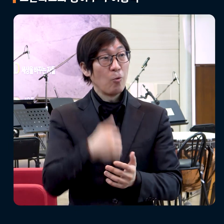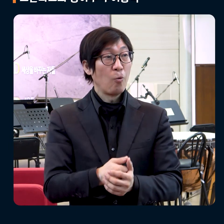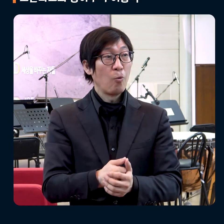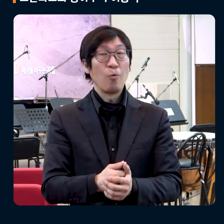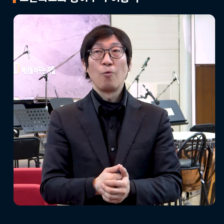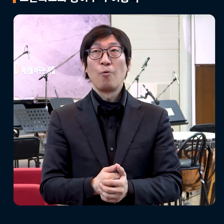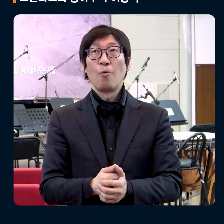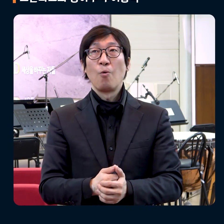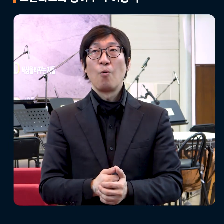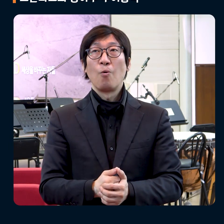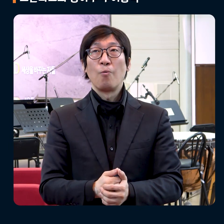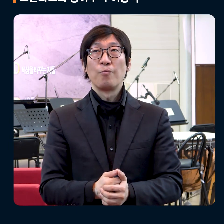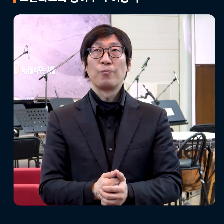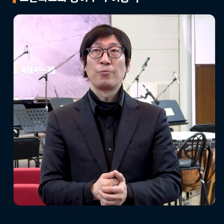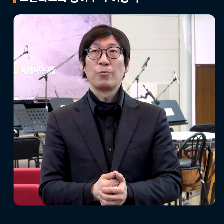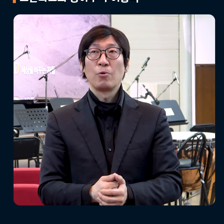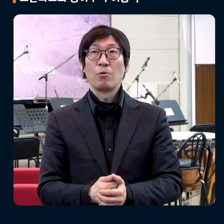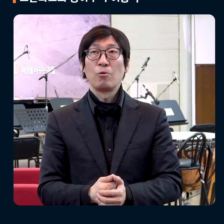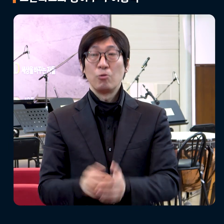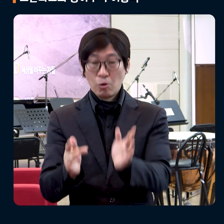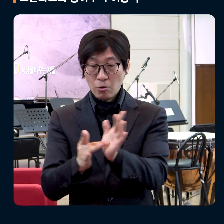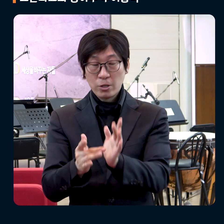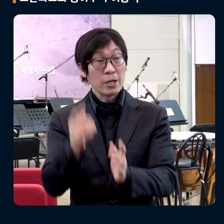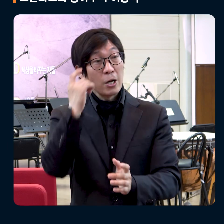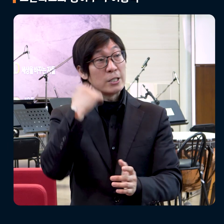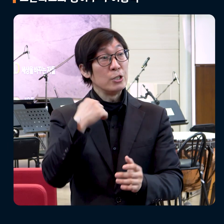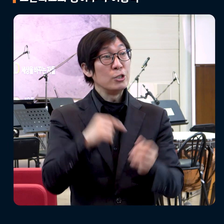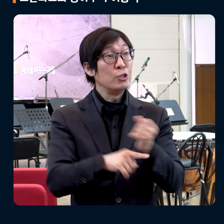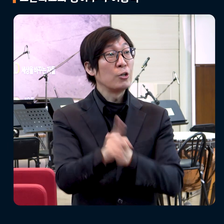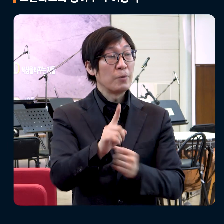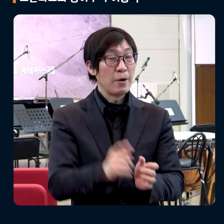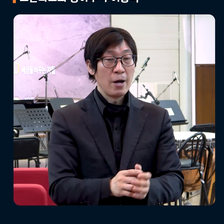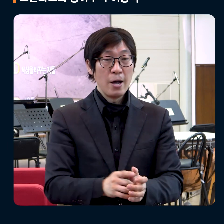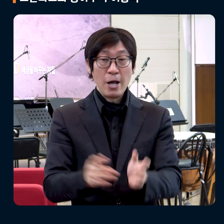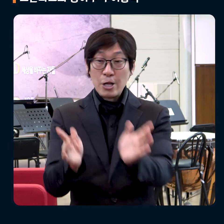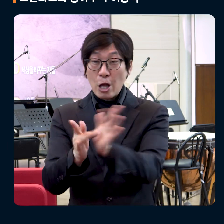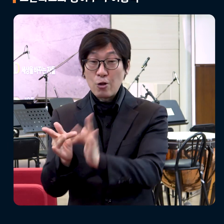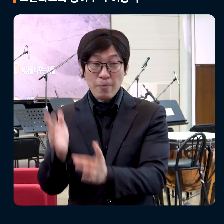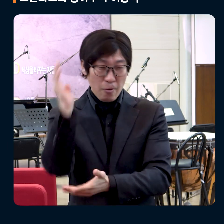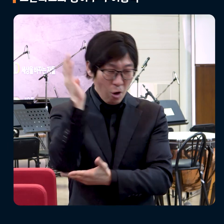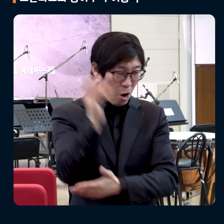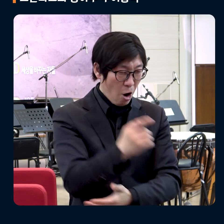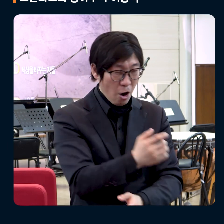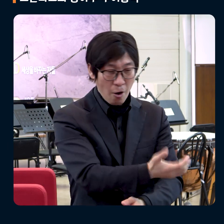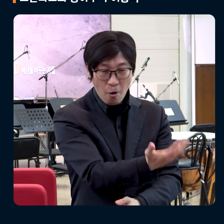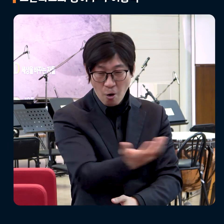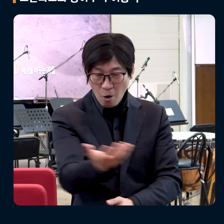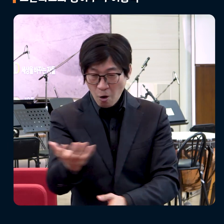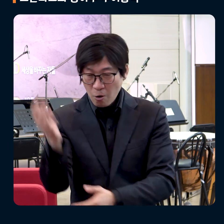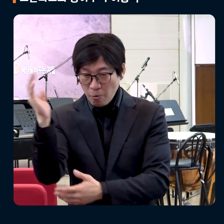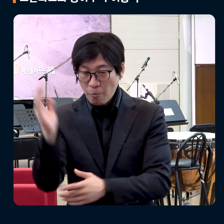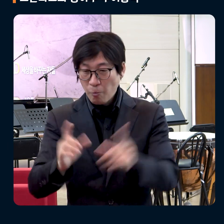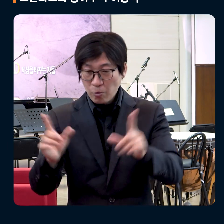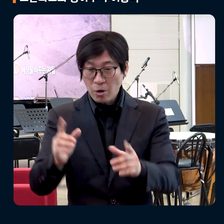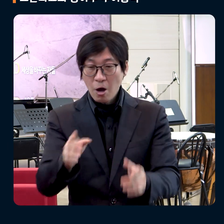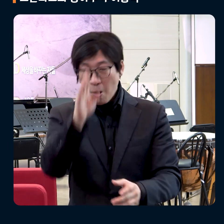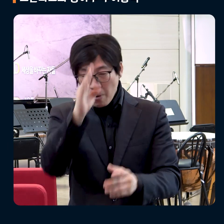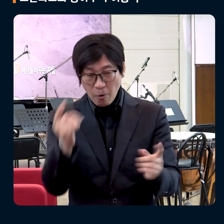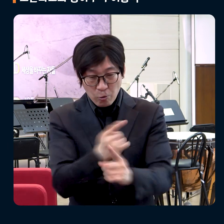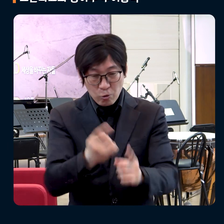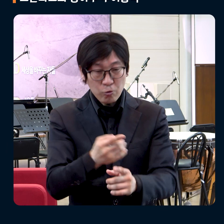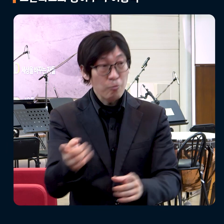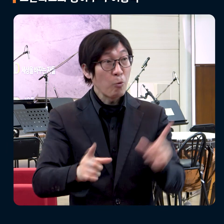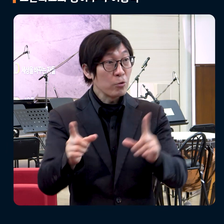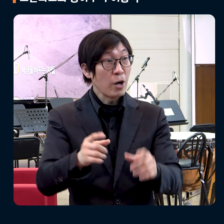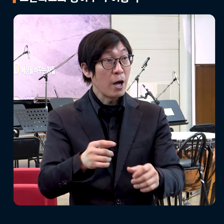그렇습니까? 예수님이 삶을 본 겁니다. 예수님의 삶을 보니까 가난한 사람, 어려운 사람들, 그리고 힘든